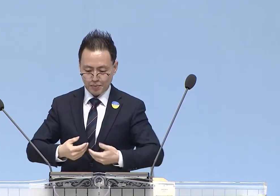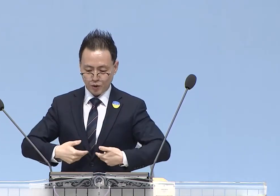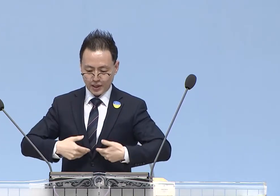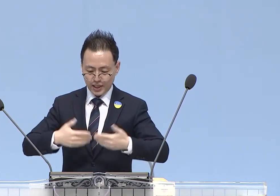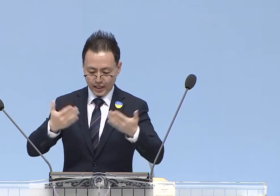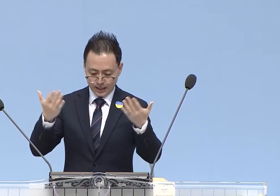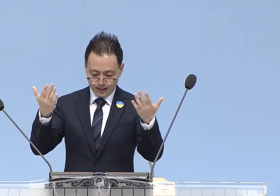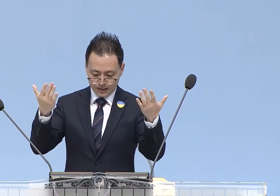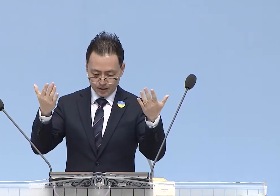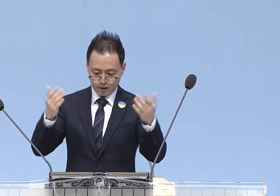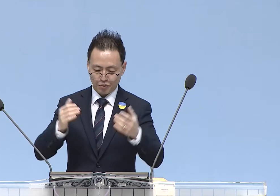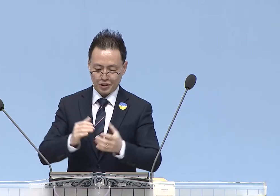필요가 없습니다.